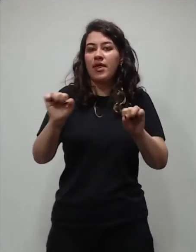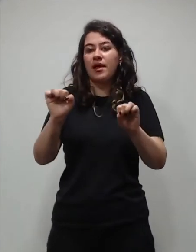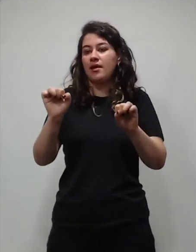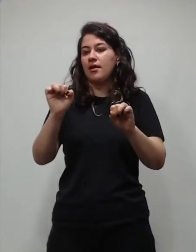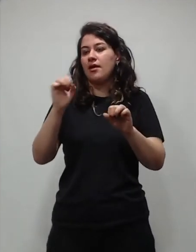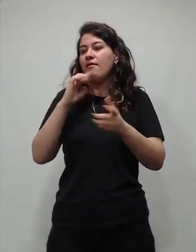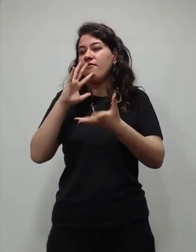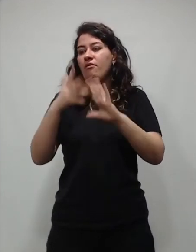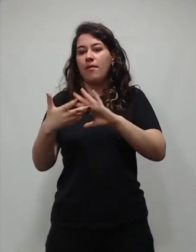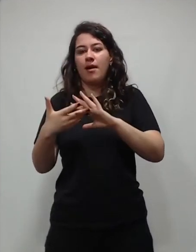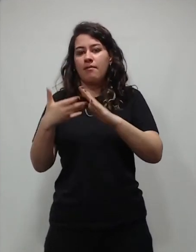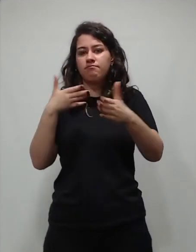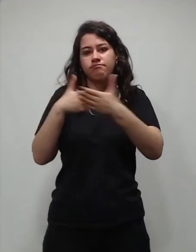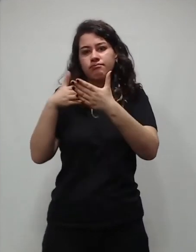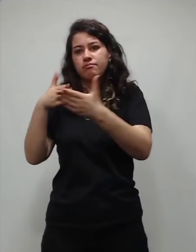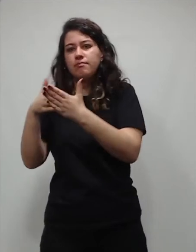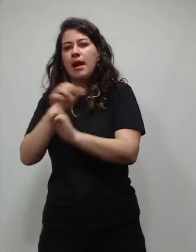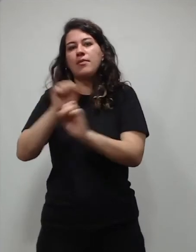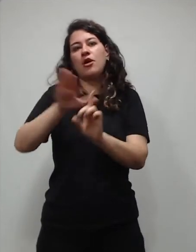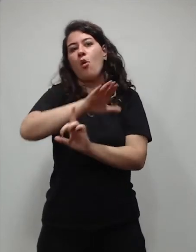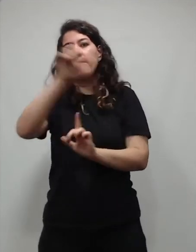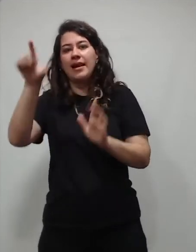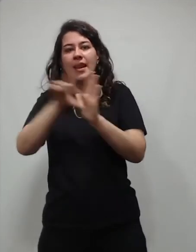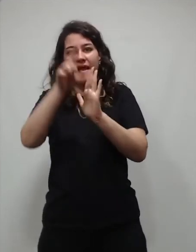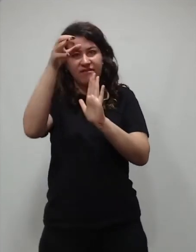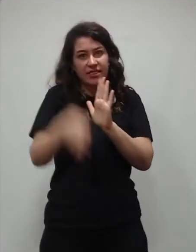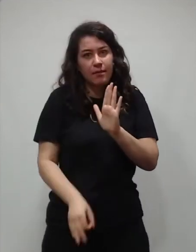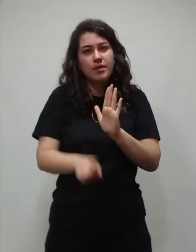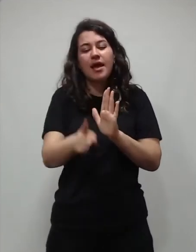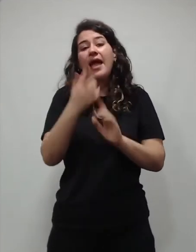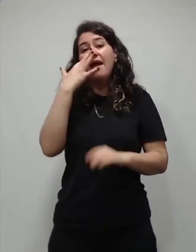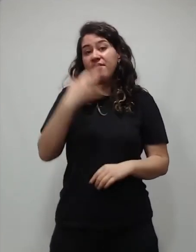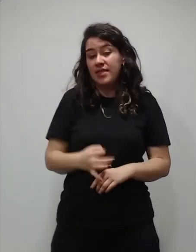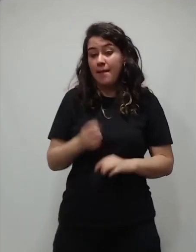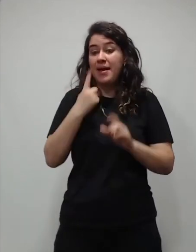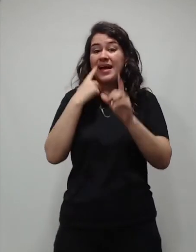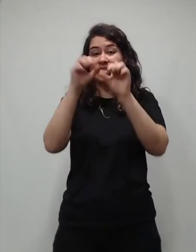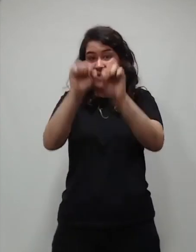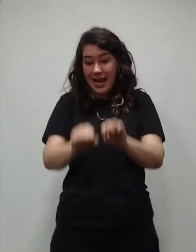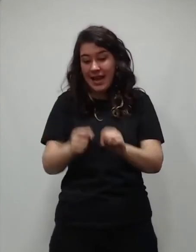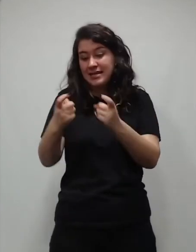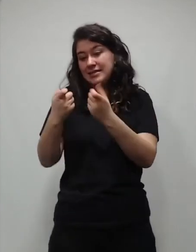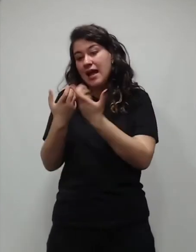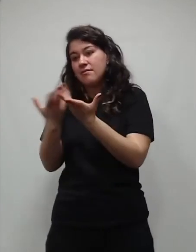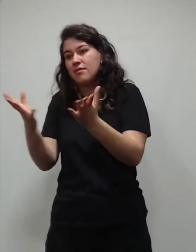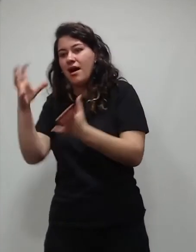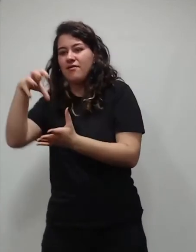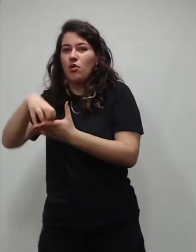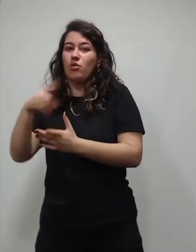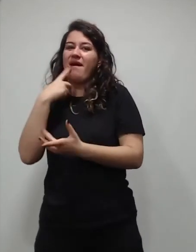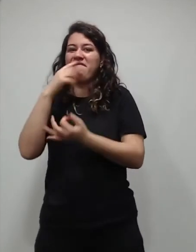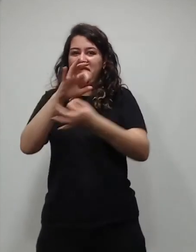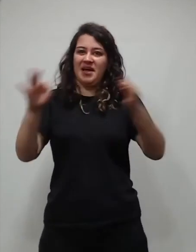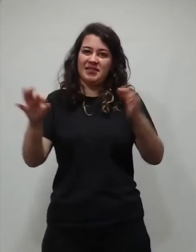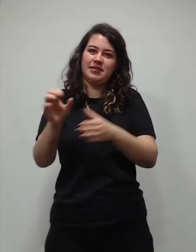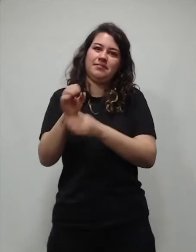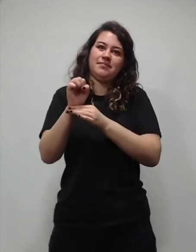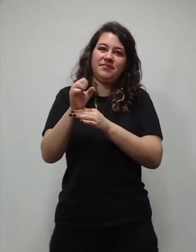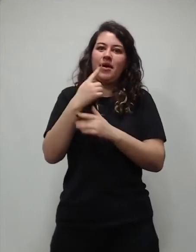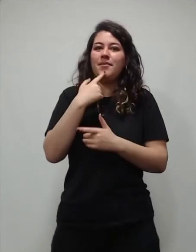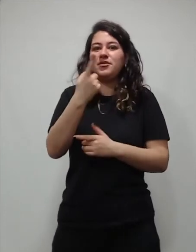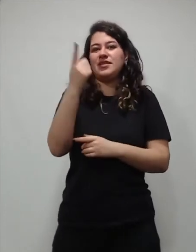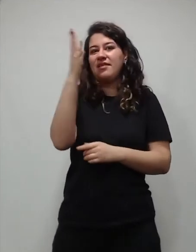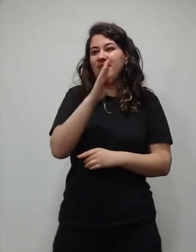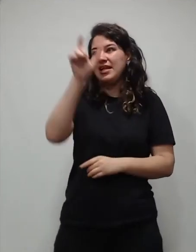avance del cumplimiento de la ley. Es verdad que para cerrar hay que abrir, una frase que ha dicho Paulo Amaral, que es